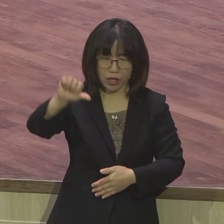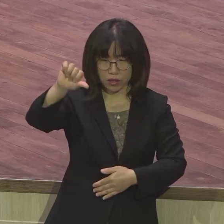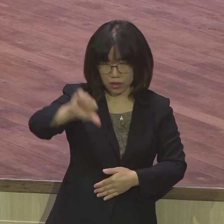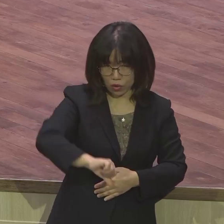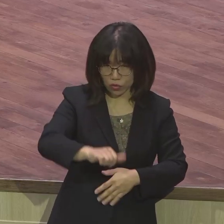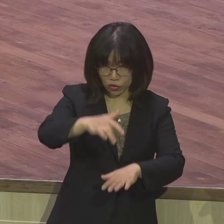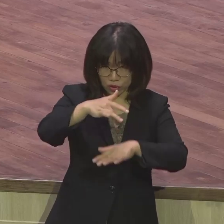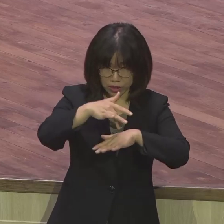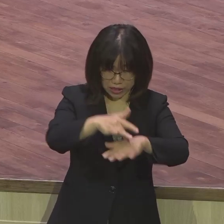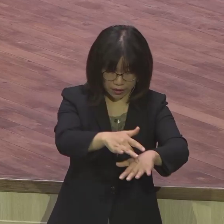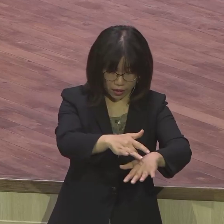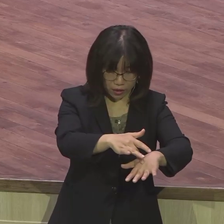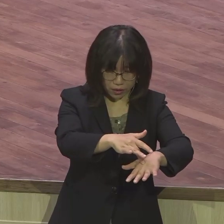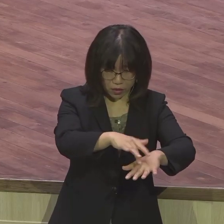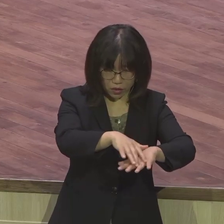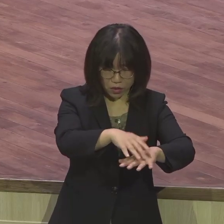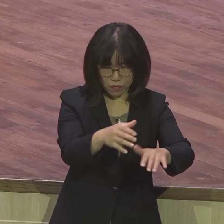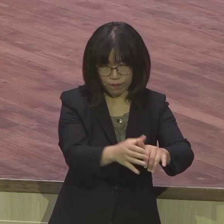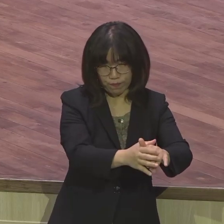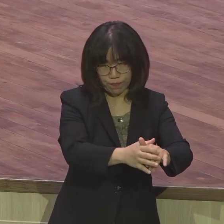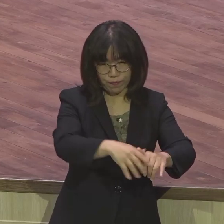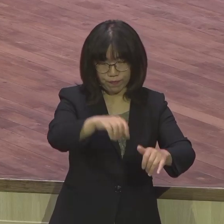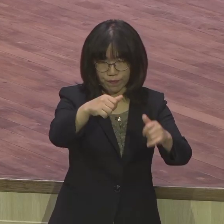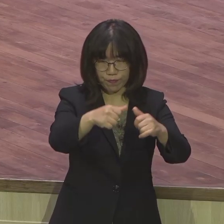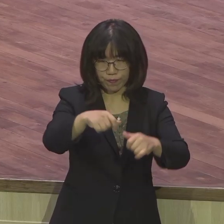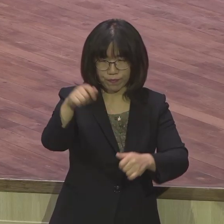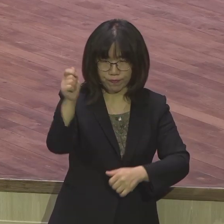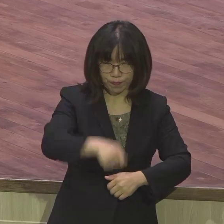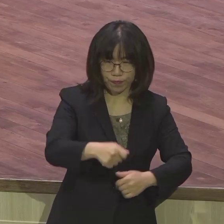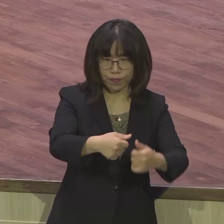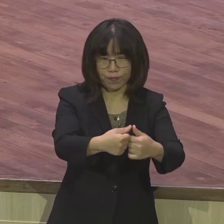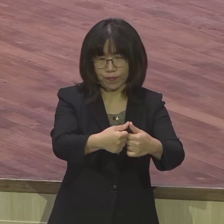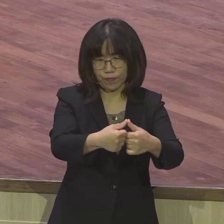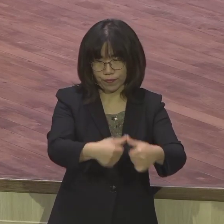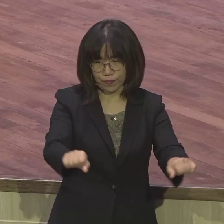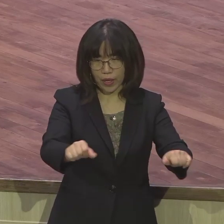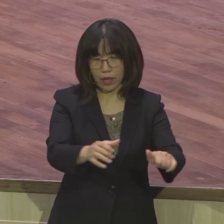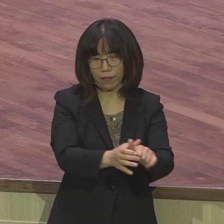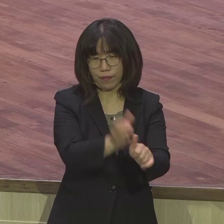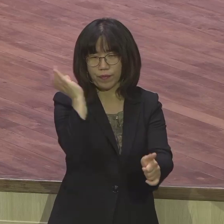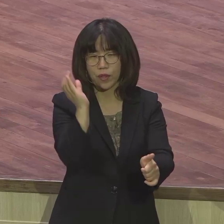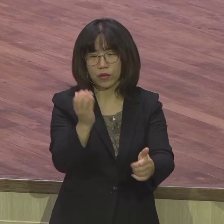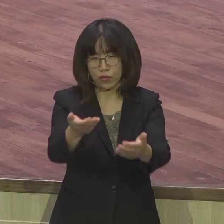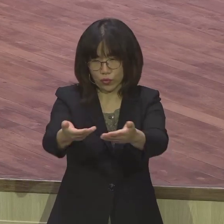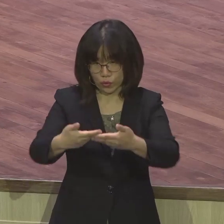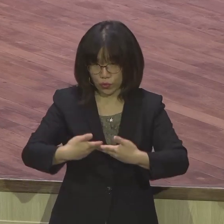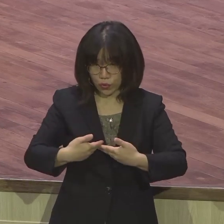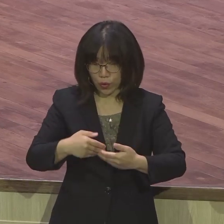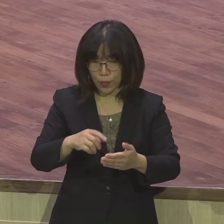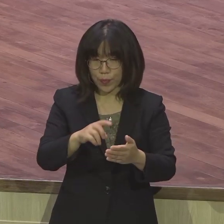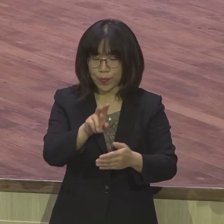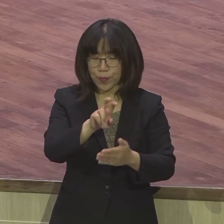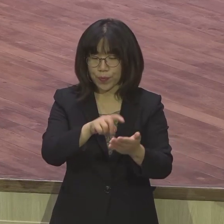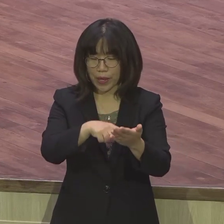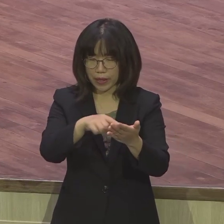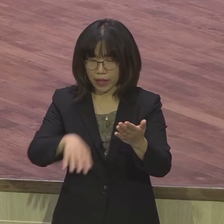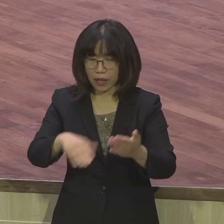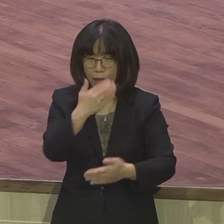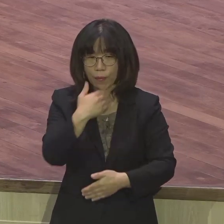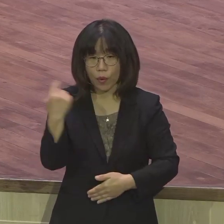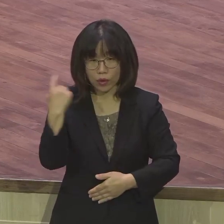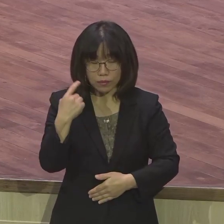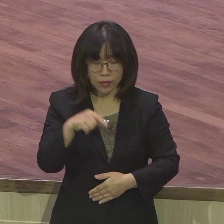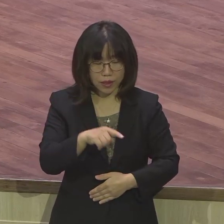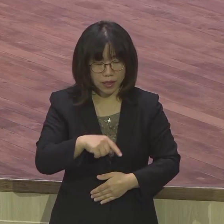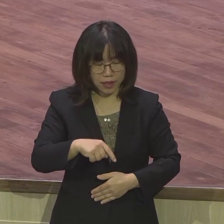권세에서 우리를 건져주시고 구원해 주셨습니다. 그게 마태복음 1장 21절 저희 죄에서 구원할 자입니다.